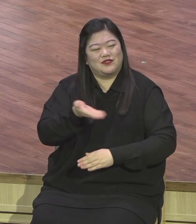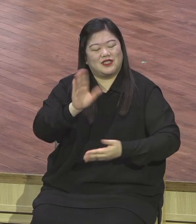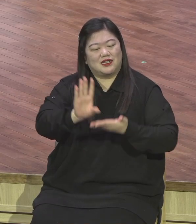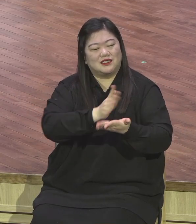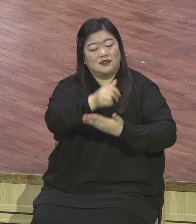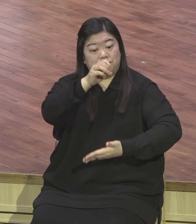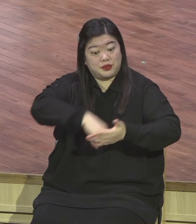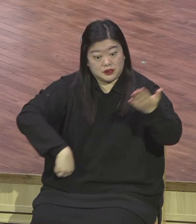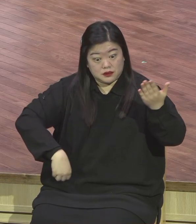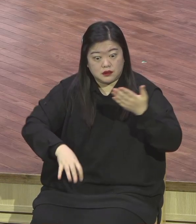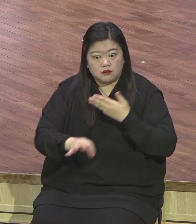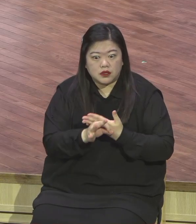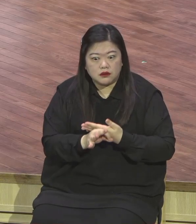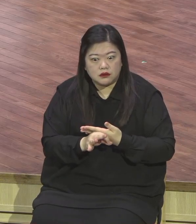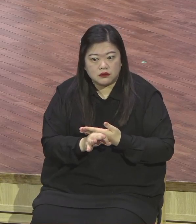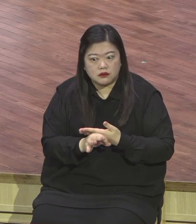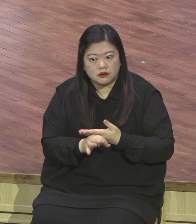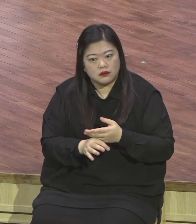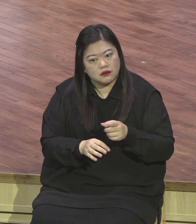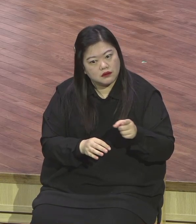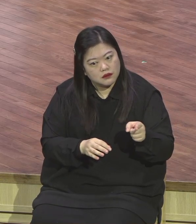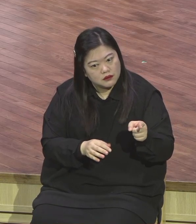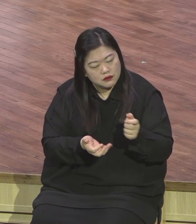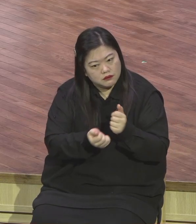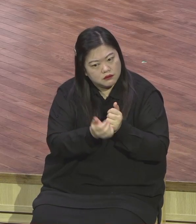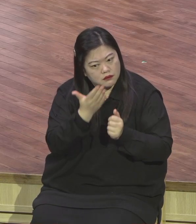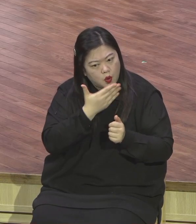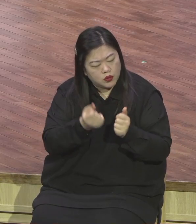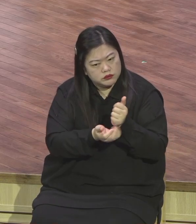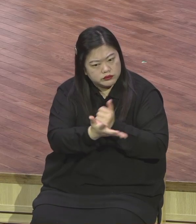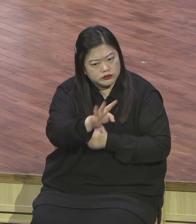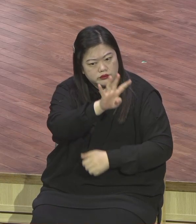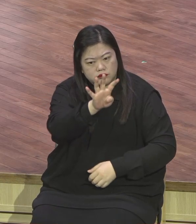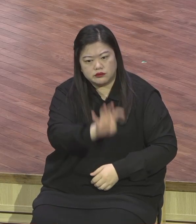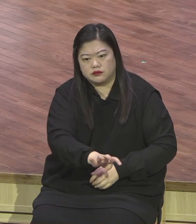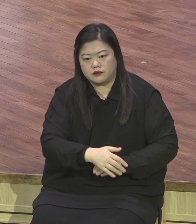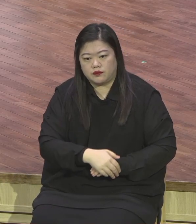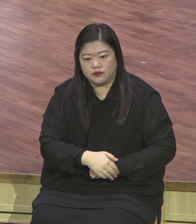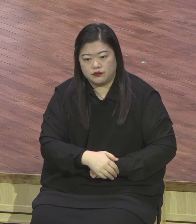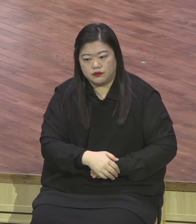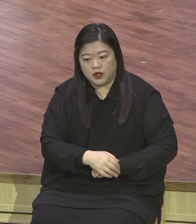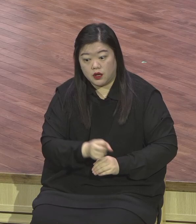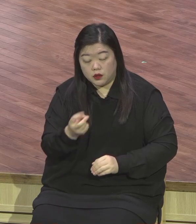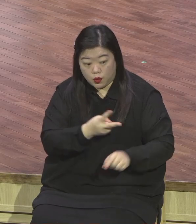기도해도 응답 받을 줄 알지 몰라 인도 못 받고 있습니다